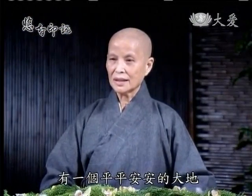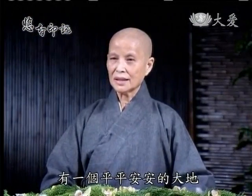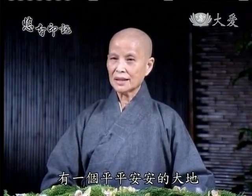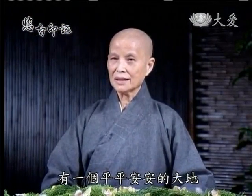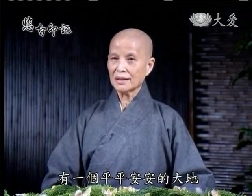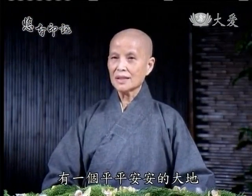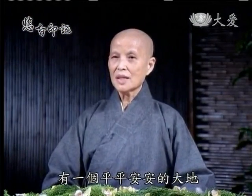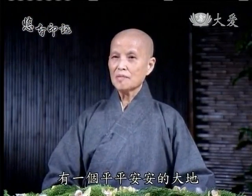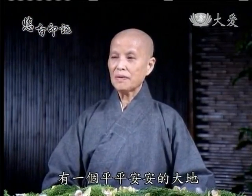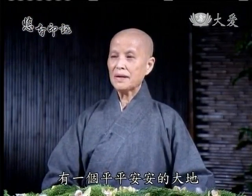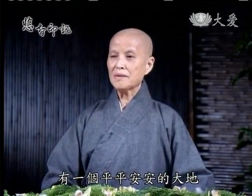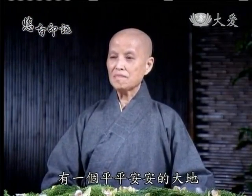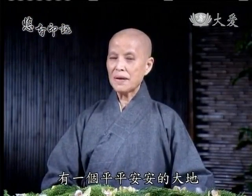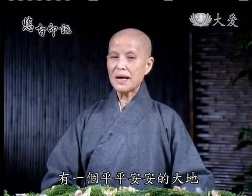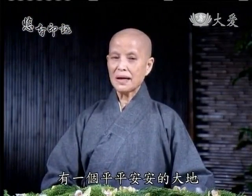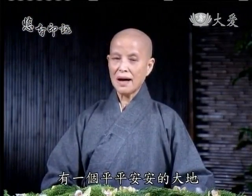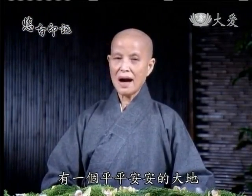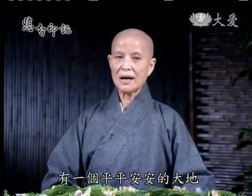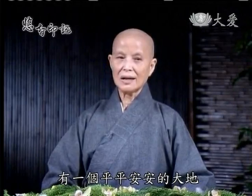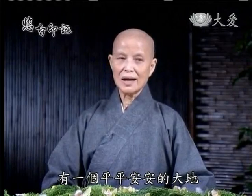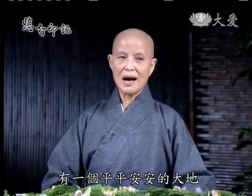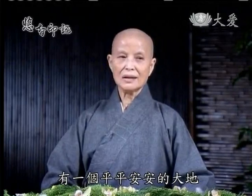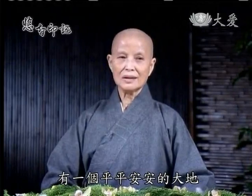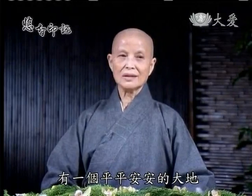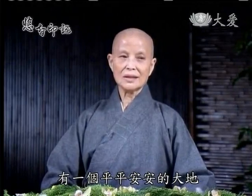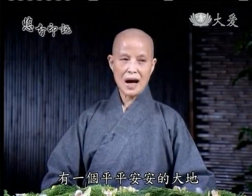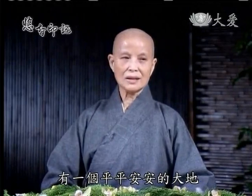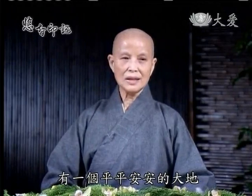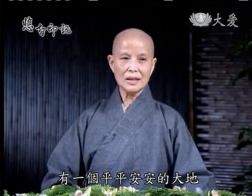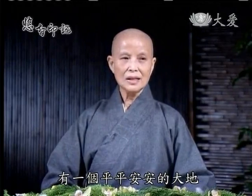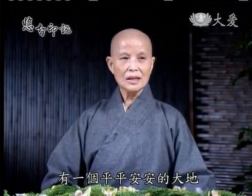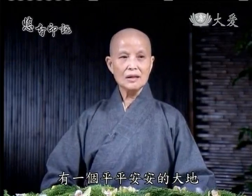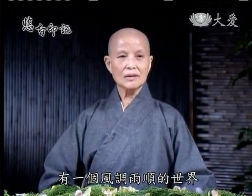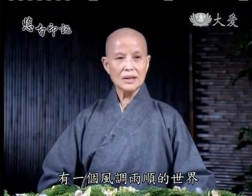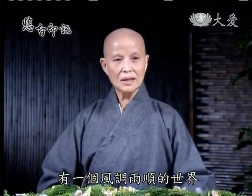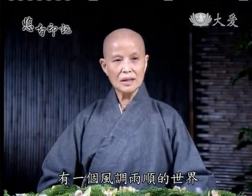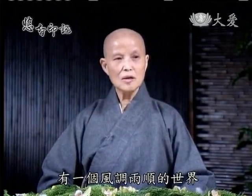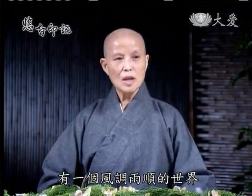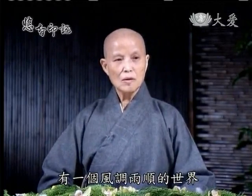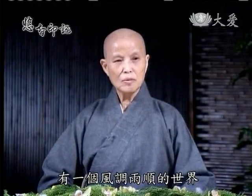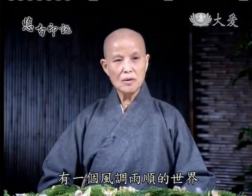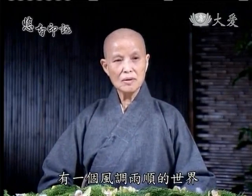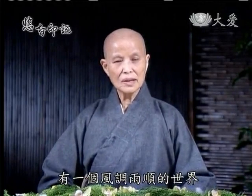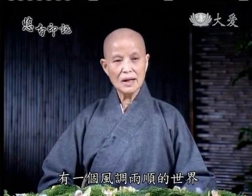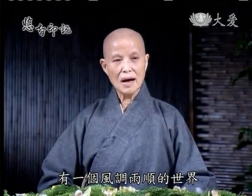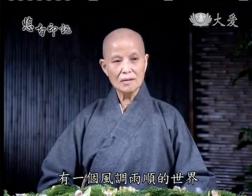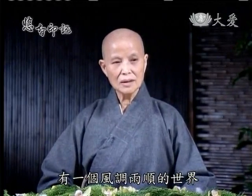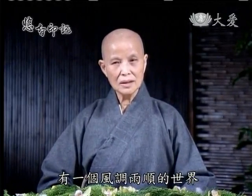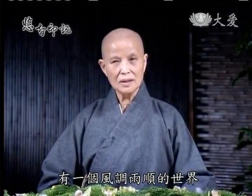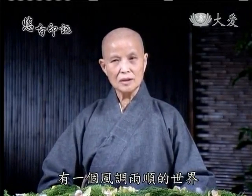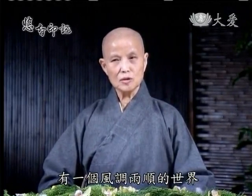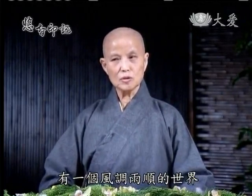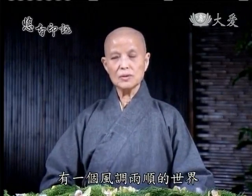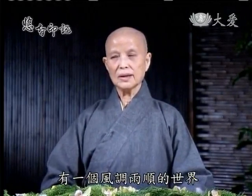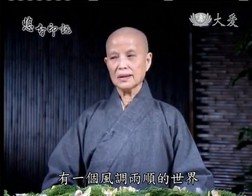一个呢平平安安的大地，有一个风调雨顺